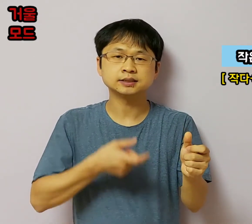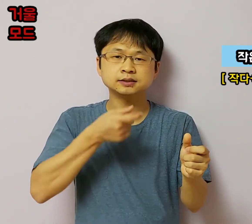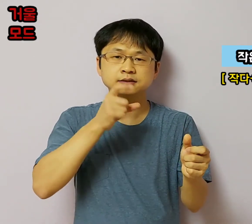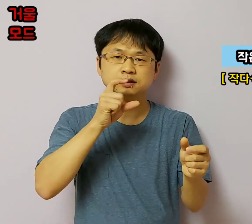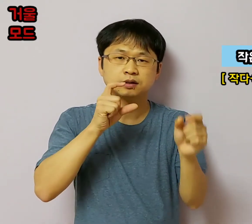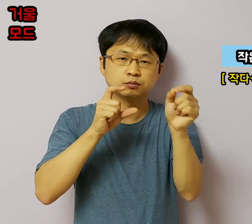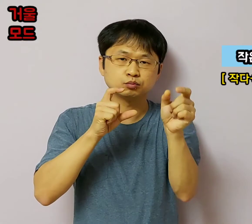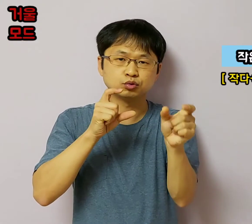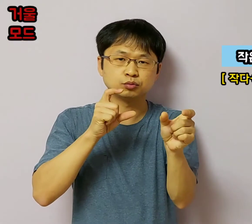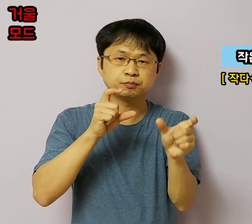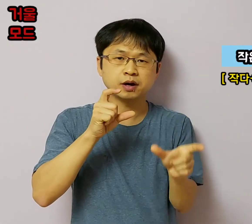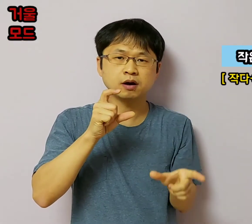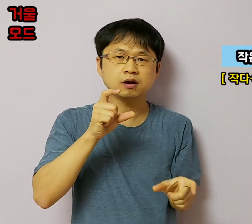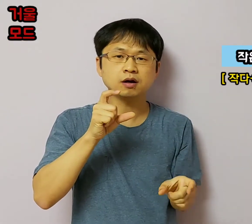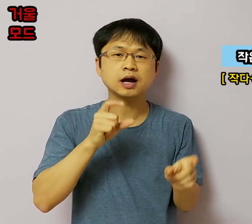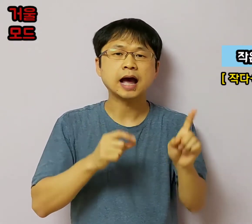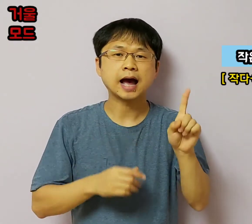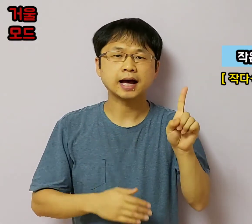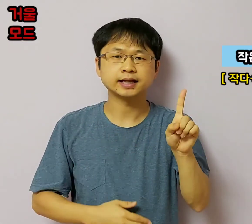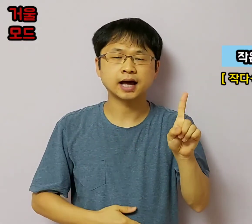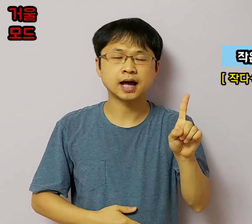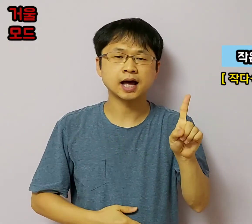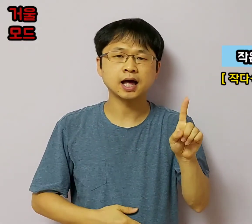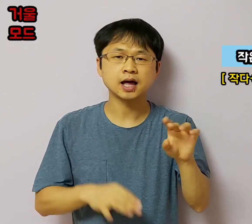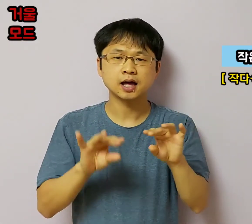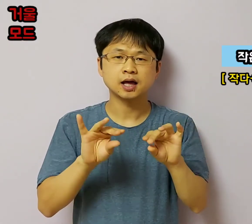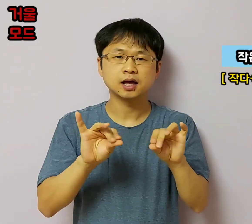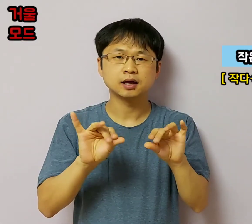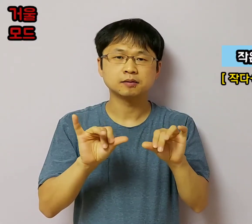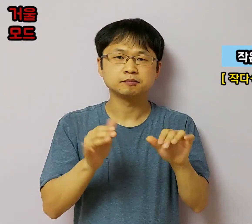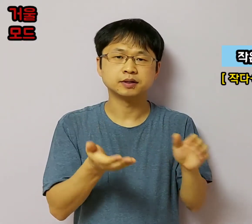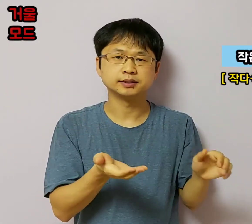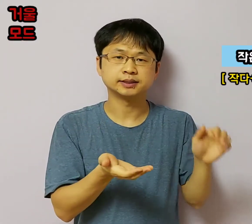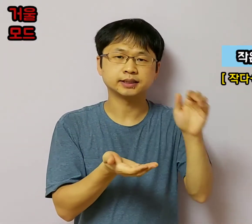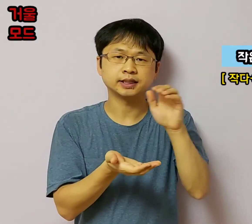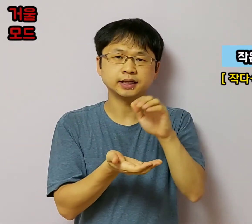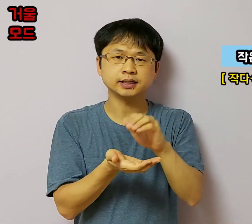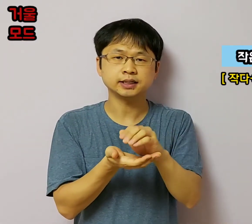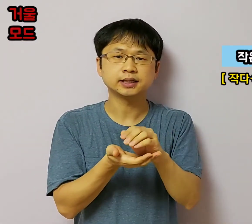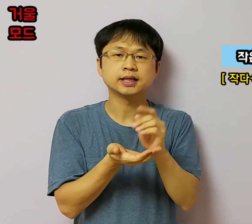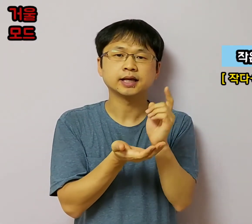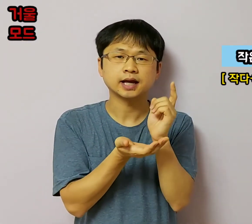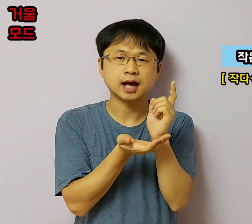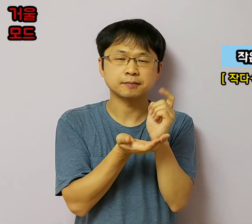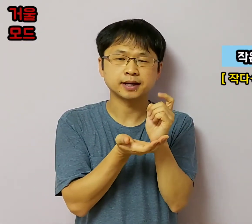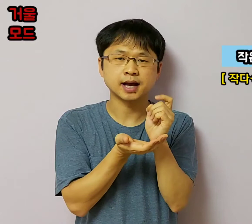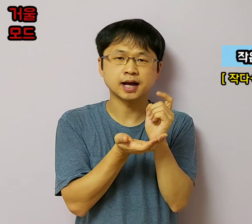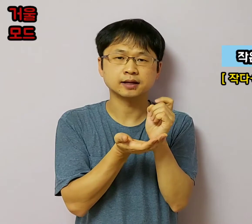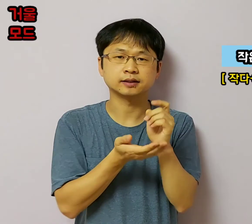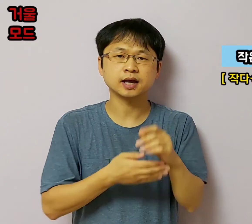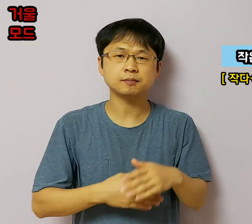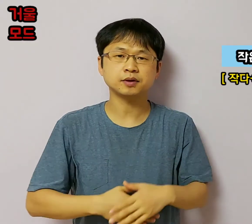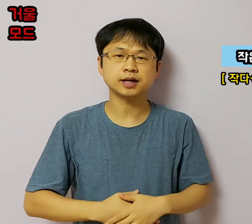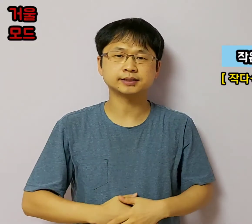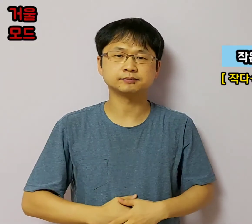작은 물병 하나, 먼지 낀 카메라, 이렇게